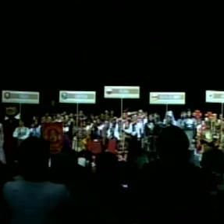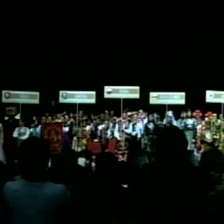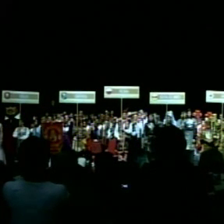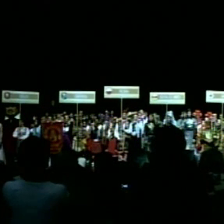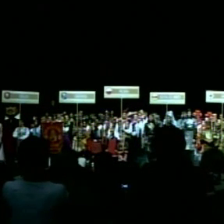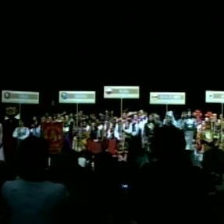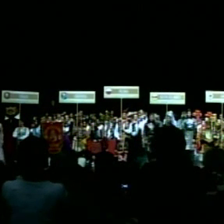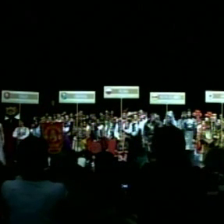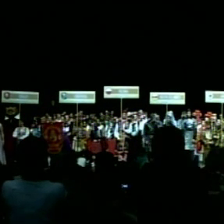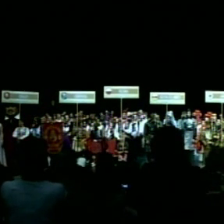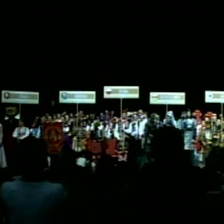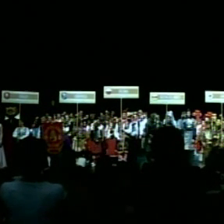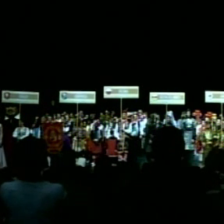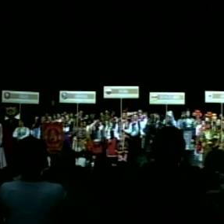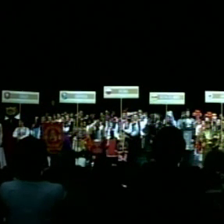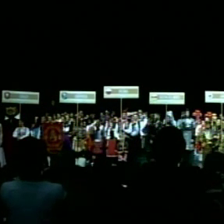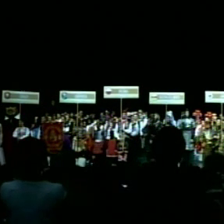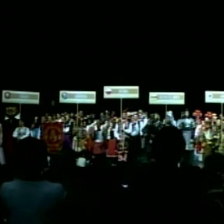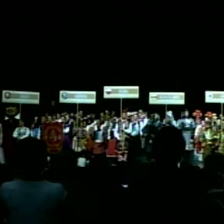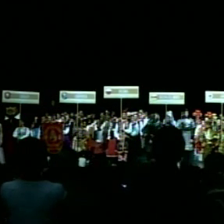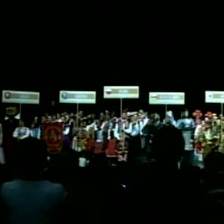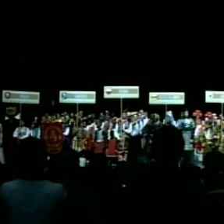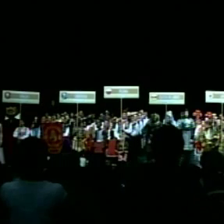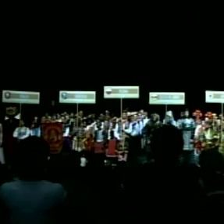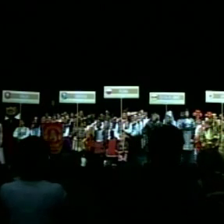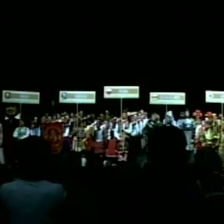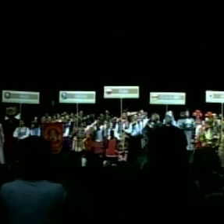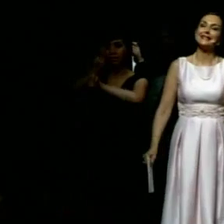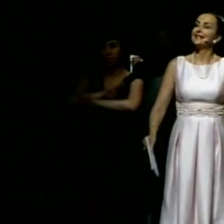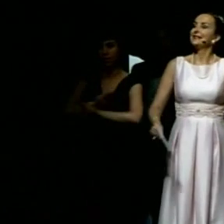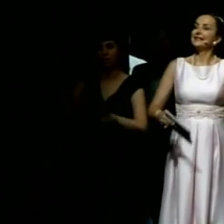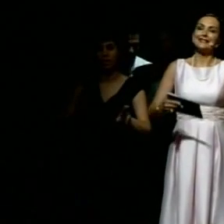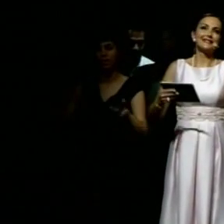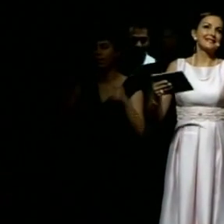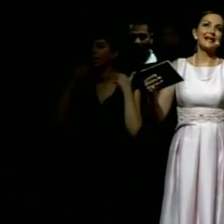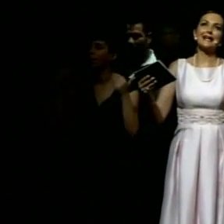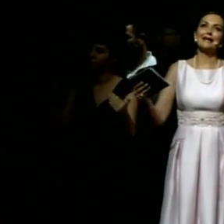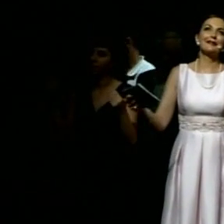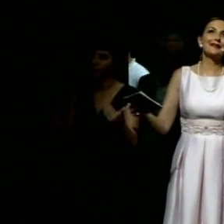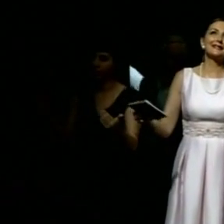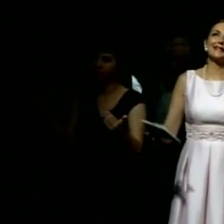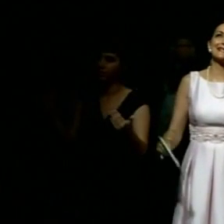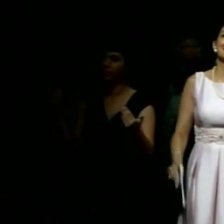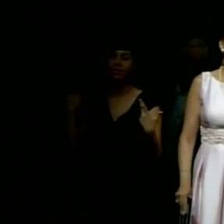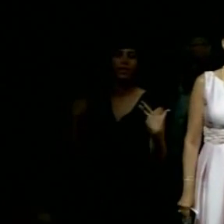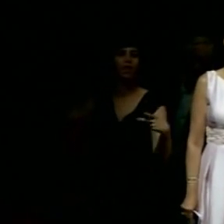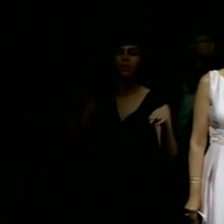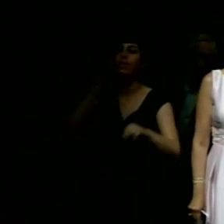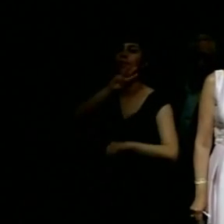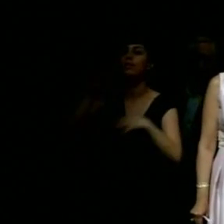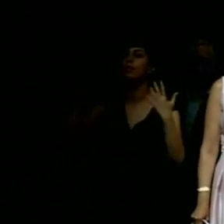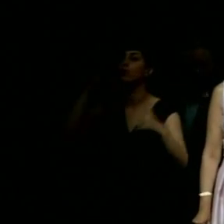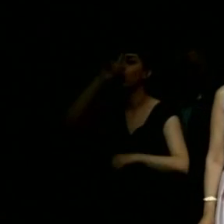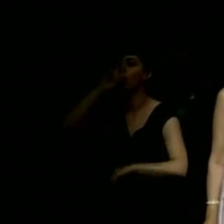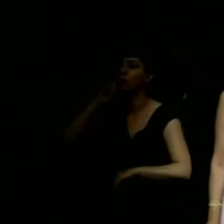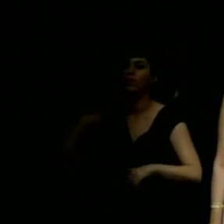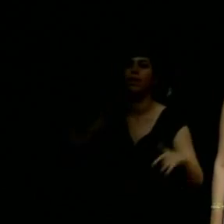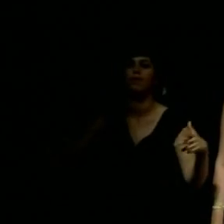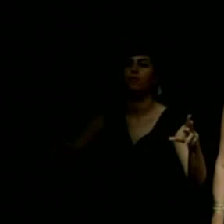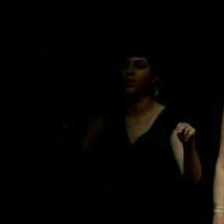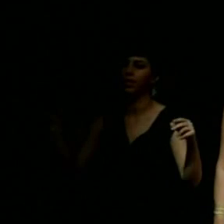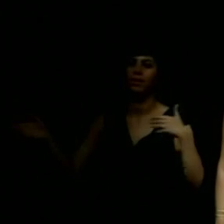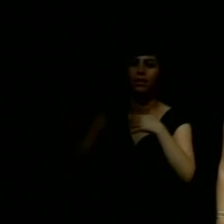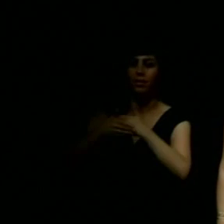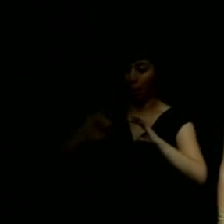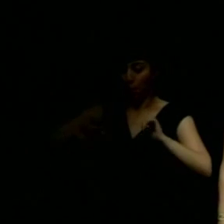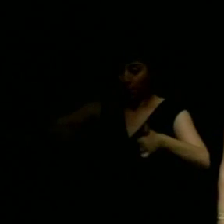nosotros adelante esta gran fiesta del folclore internacional. Se ha acabado la 38ª edición, pero nosotros